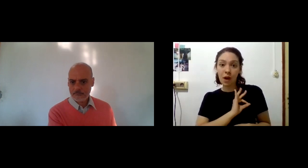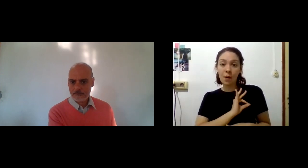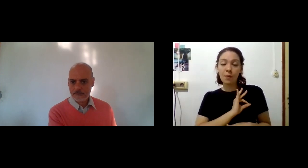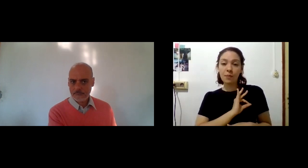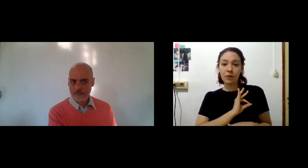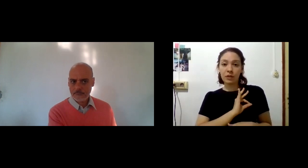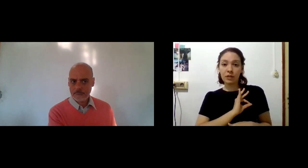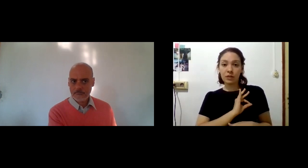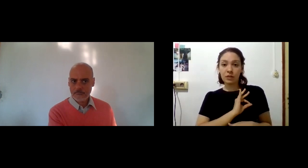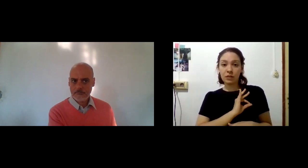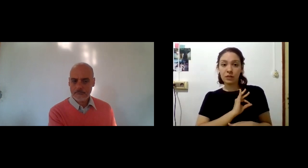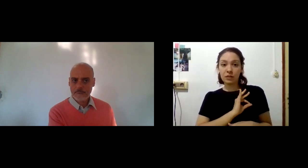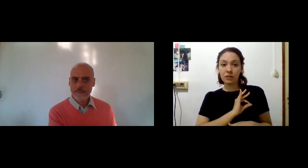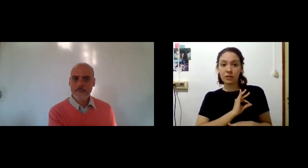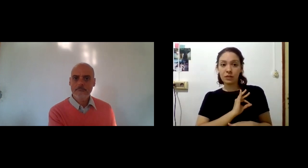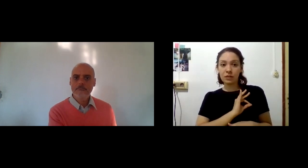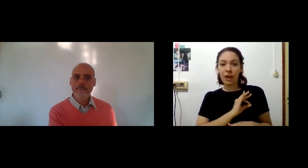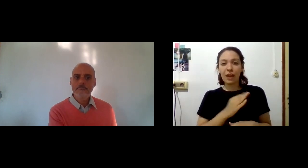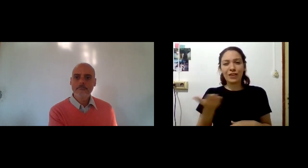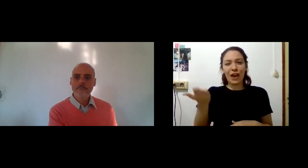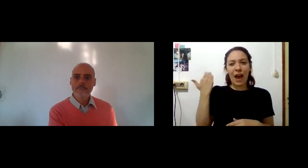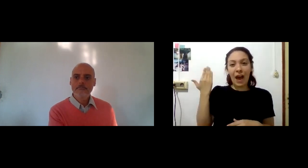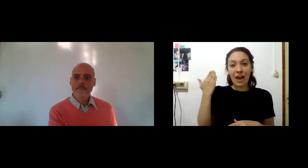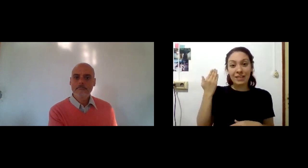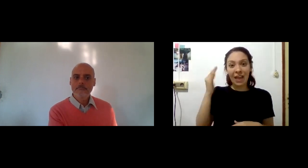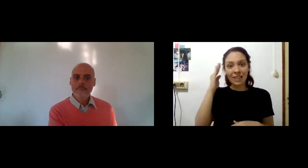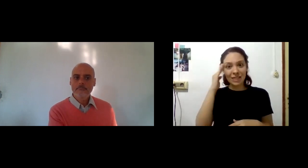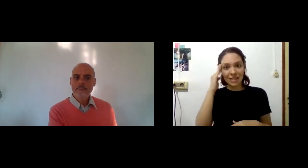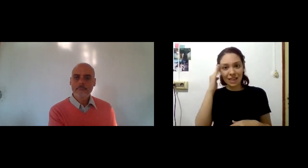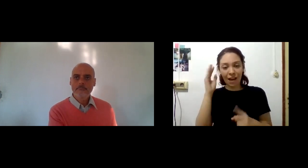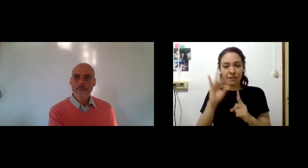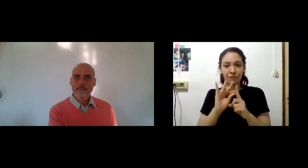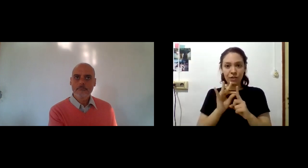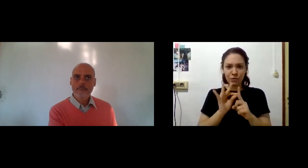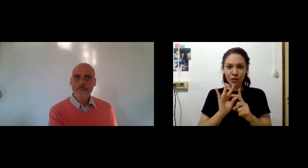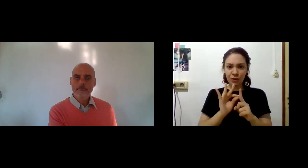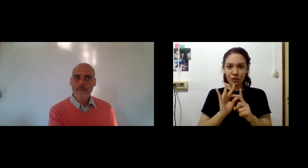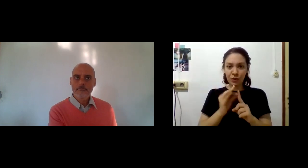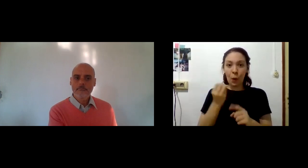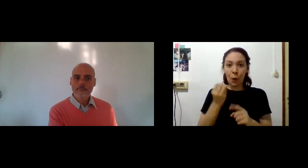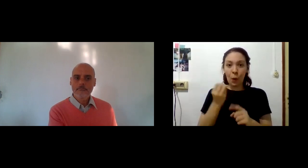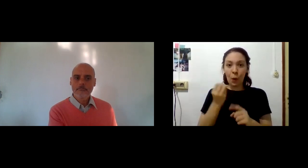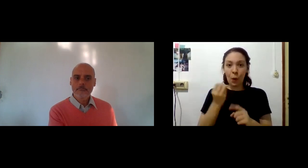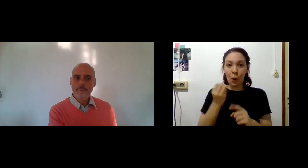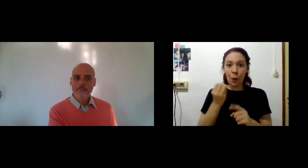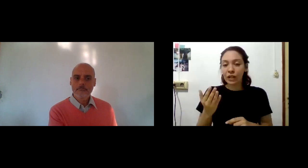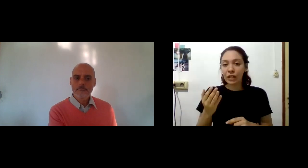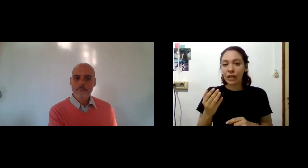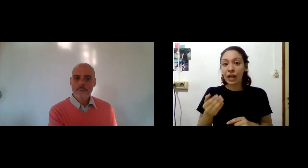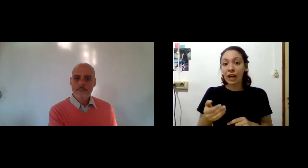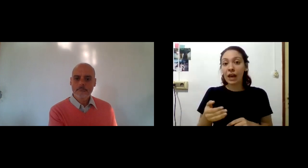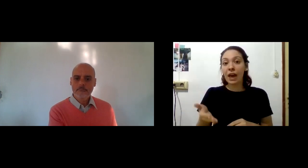por otra carrera que estoy haciendo, que justamente pasaron un cronograma con todas las salas para las diferentes